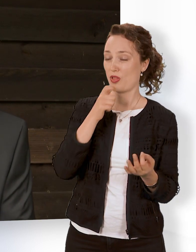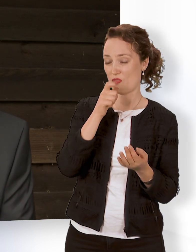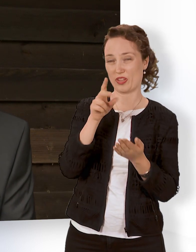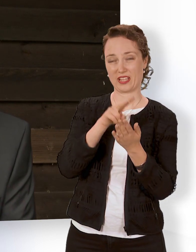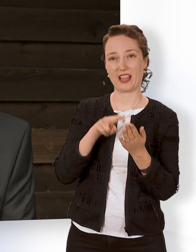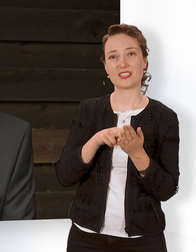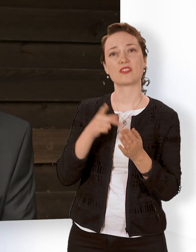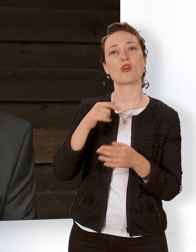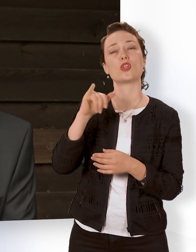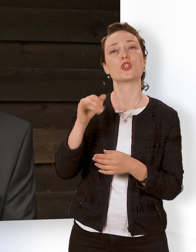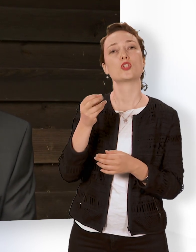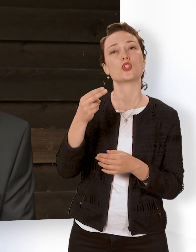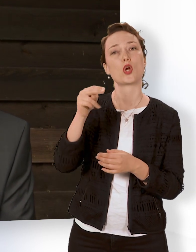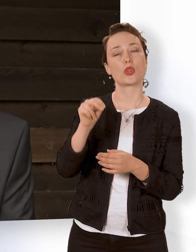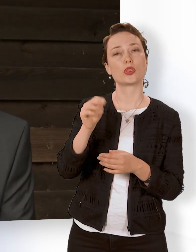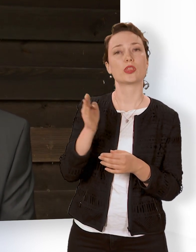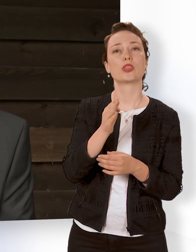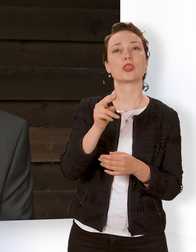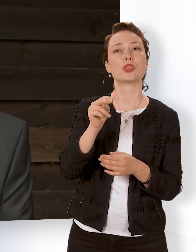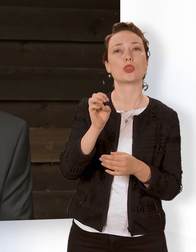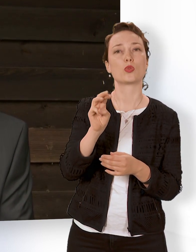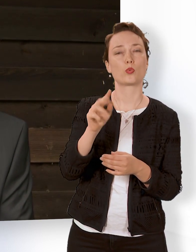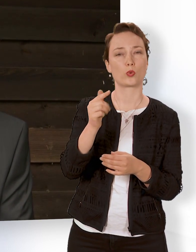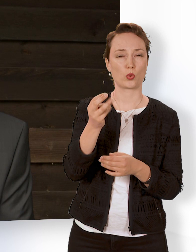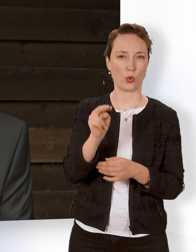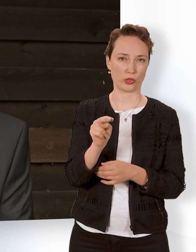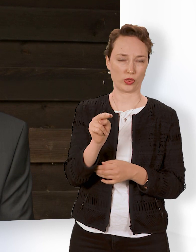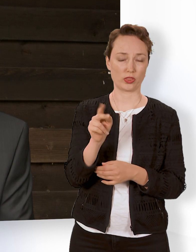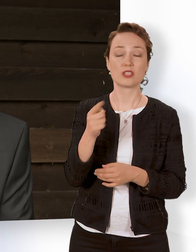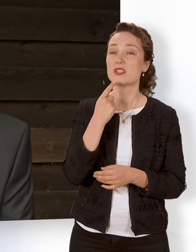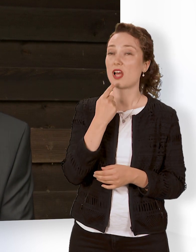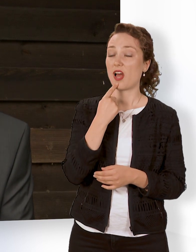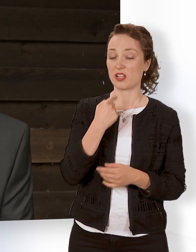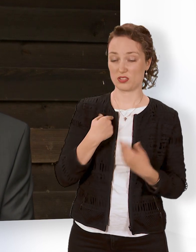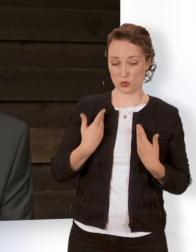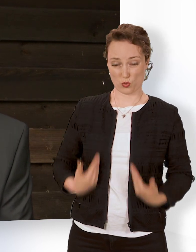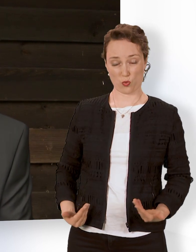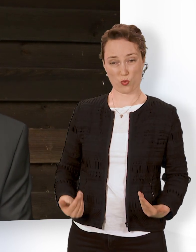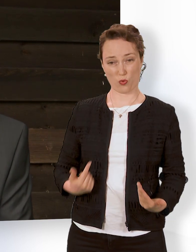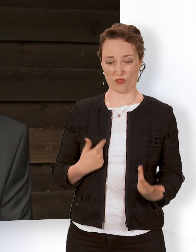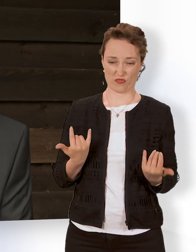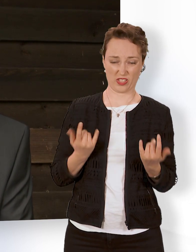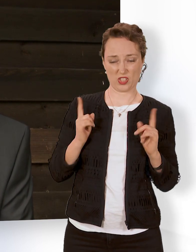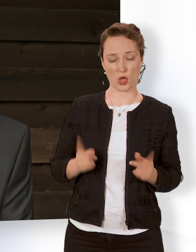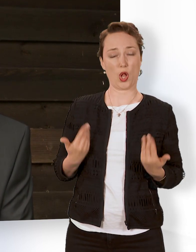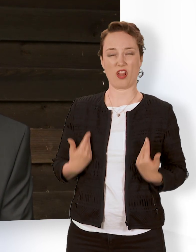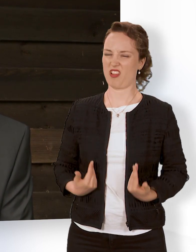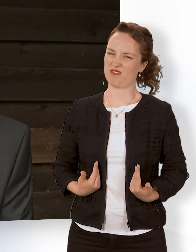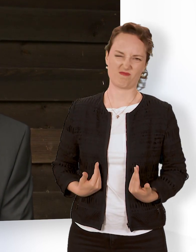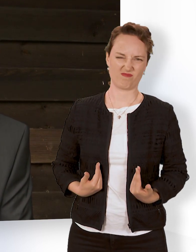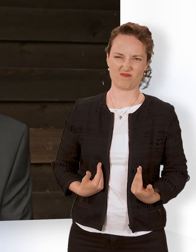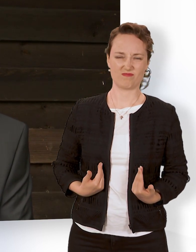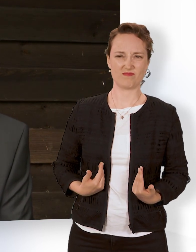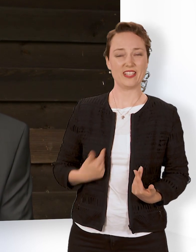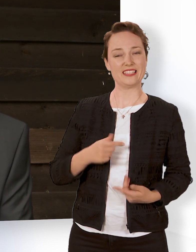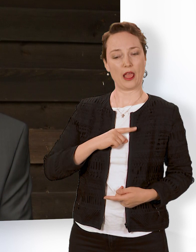Newton. Ich bin nicht das, was ich sein sollte. Ich bin nicht das, was ich sein möchte.